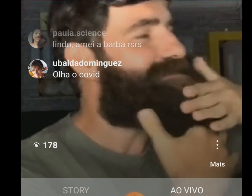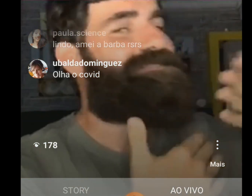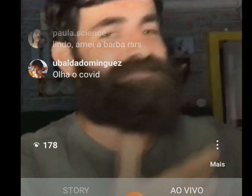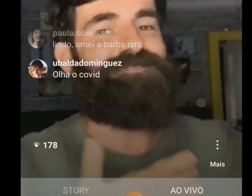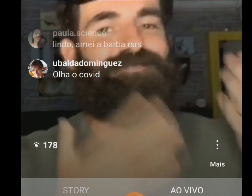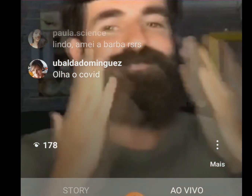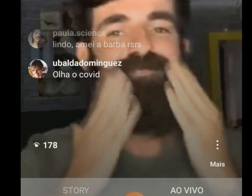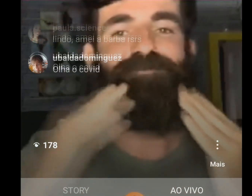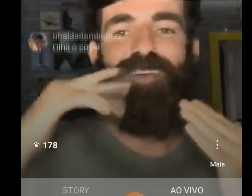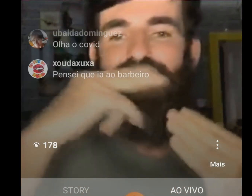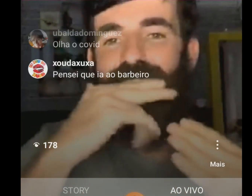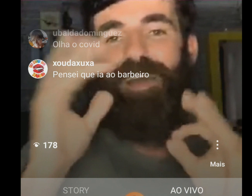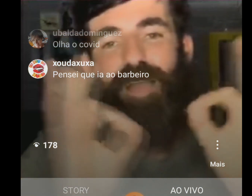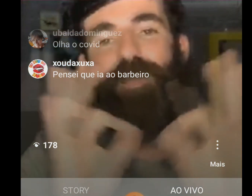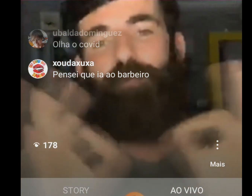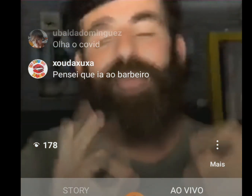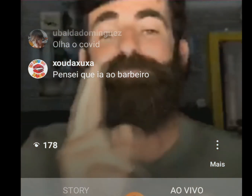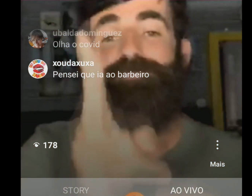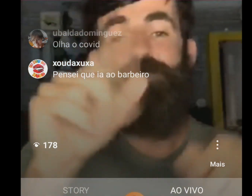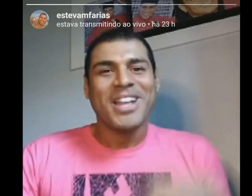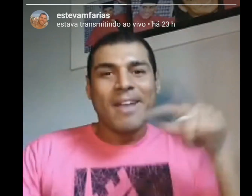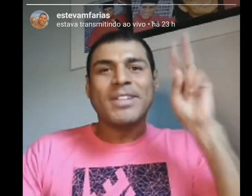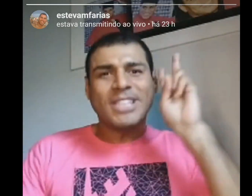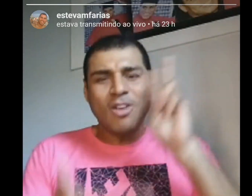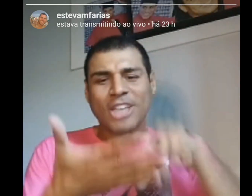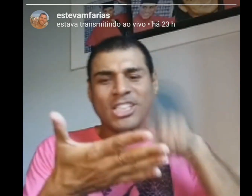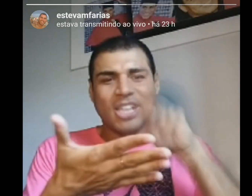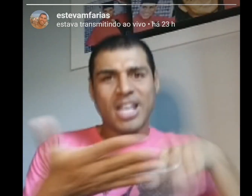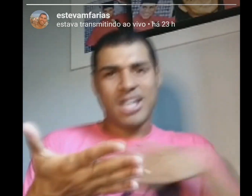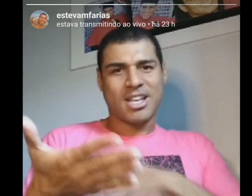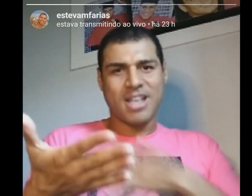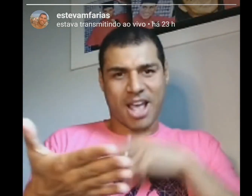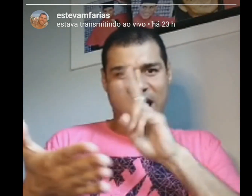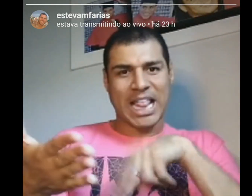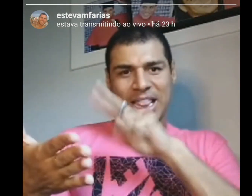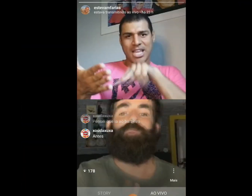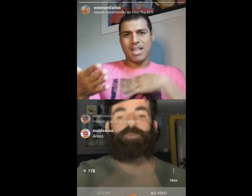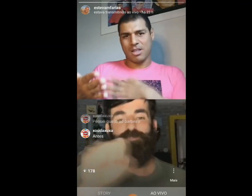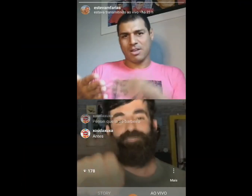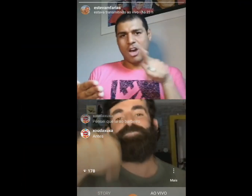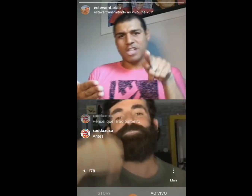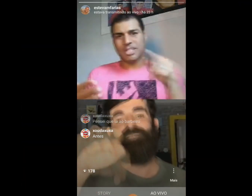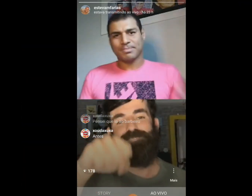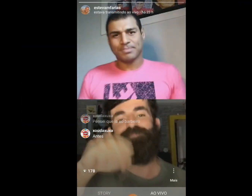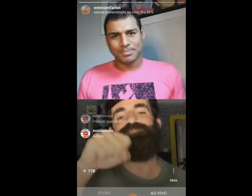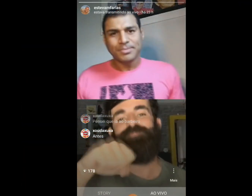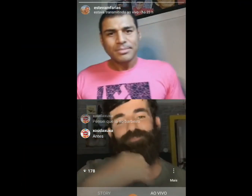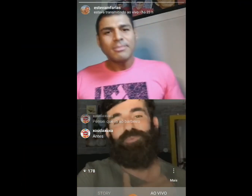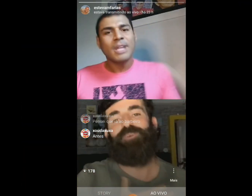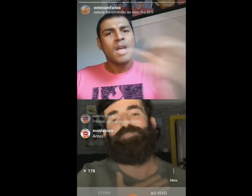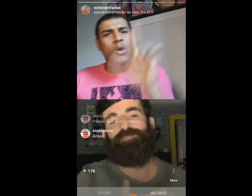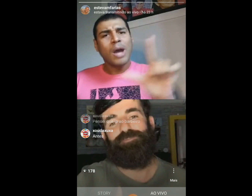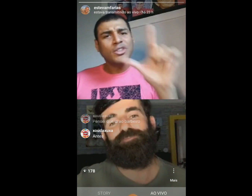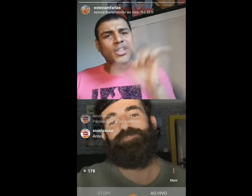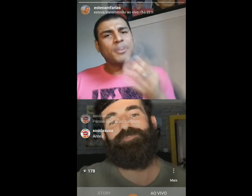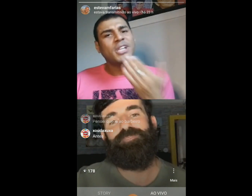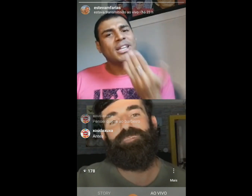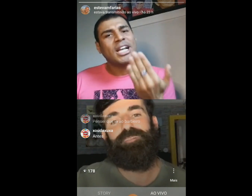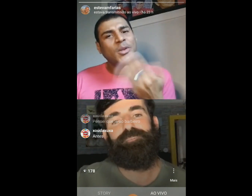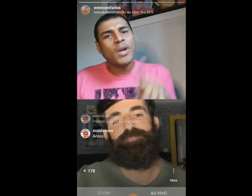Eu gosto de mantê-la assim. Você gosta de ler? Ler. Eu gosto de ler sim. Qual tipo de literatura? Tentando